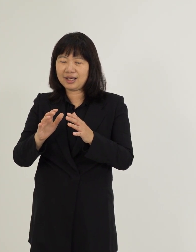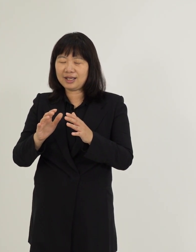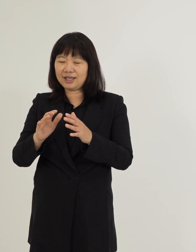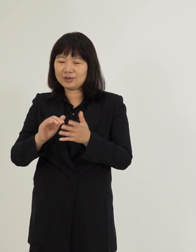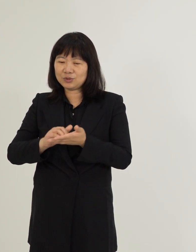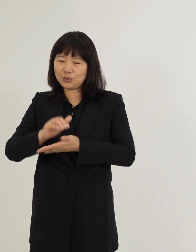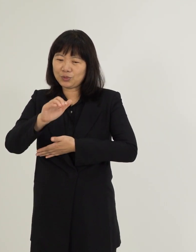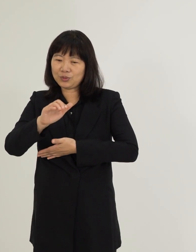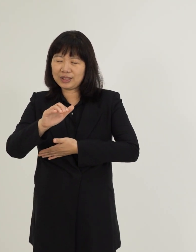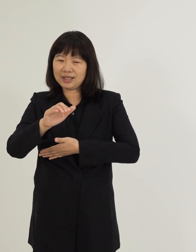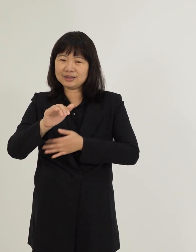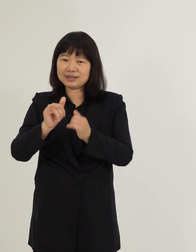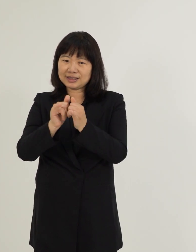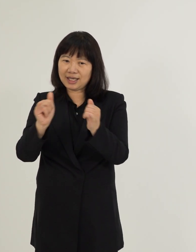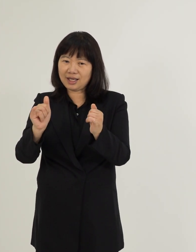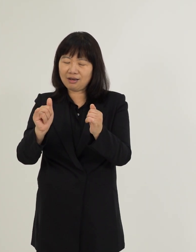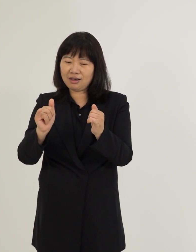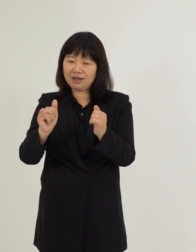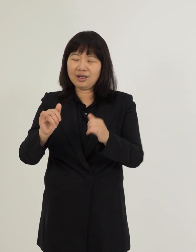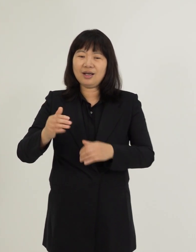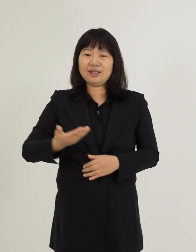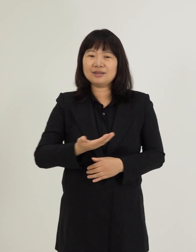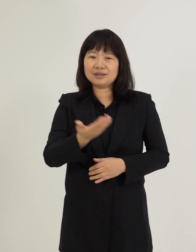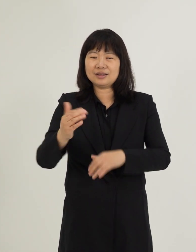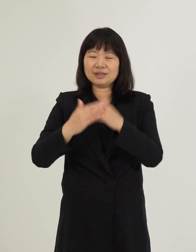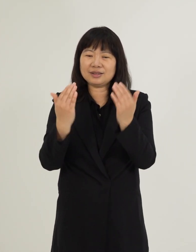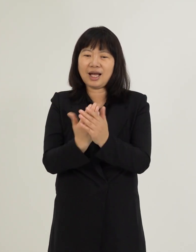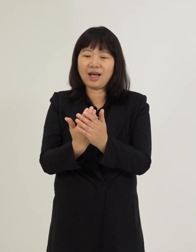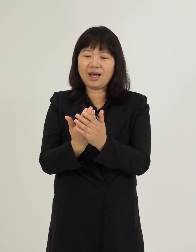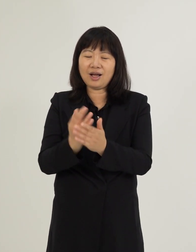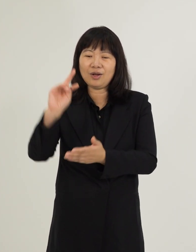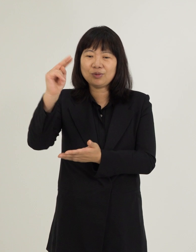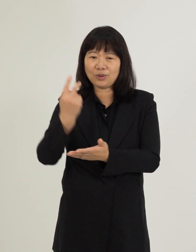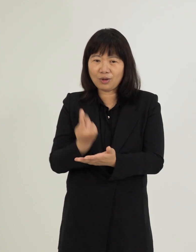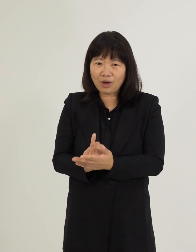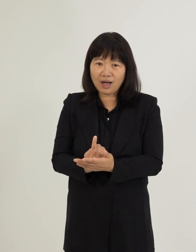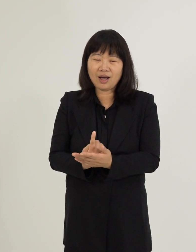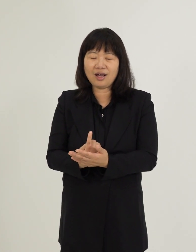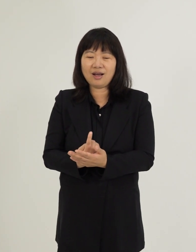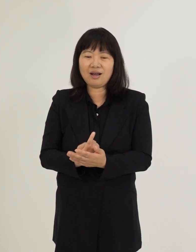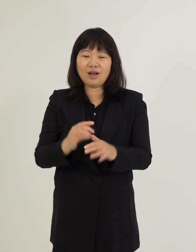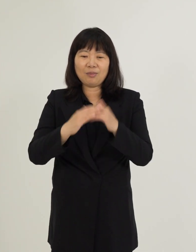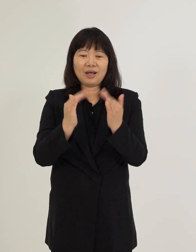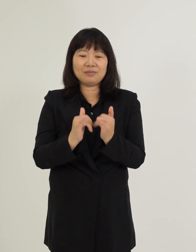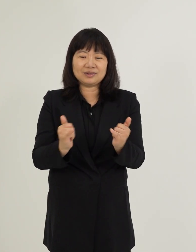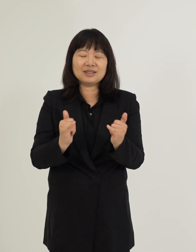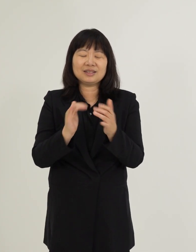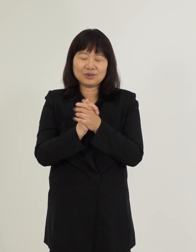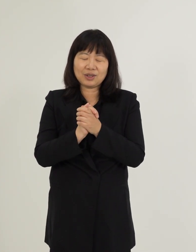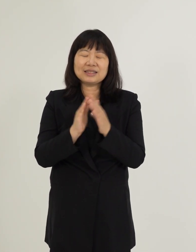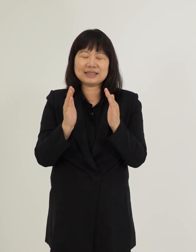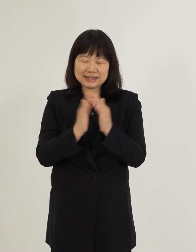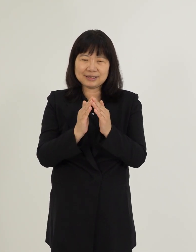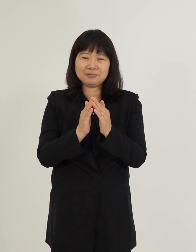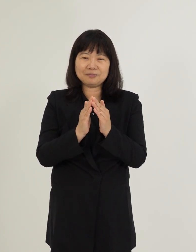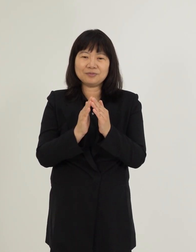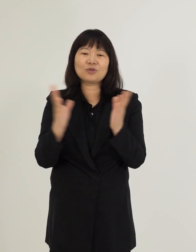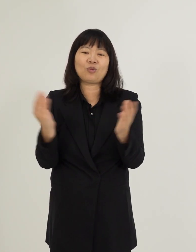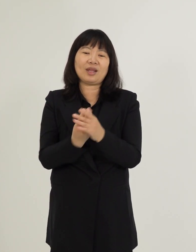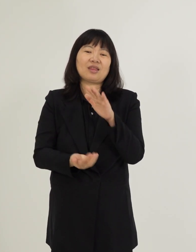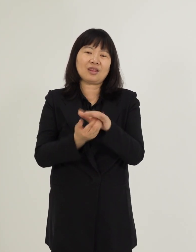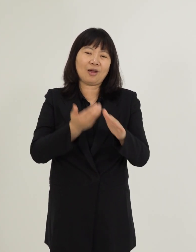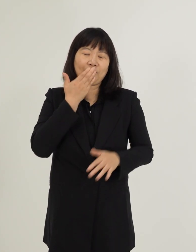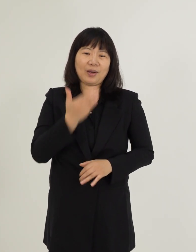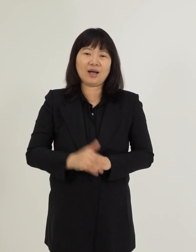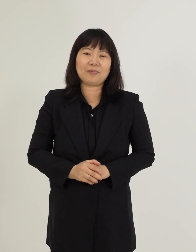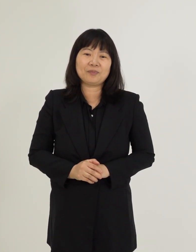그들이 다 돌아와야 만민이 기도하는 집이 돼요. 또 그 집은 그 만민을